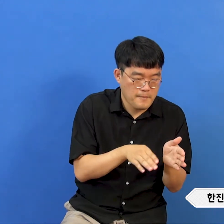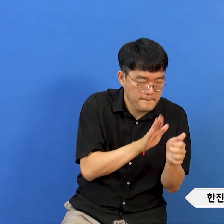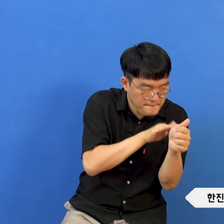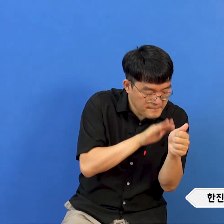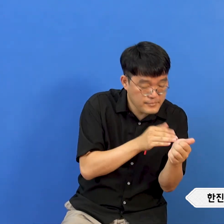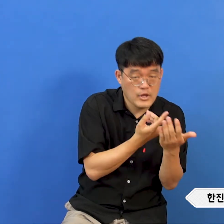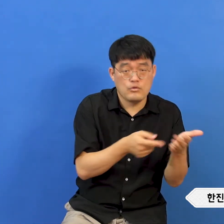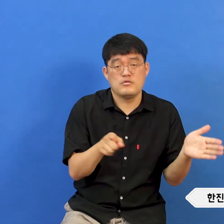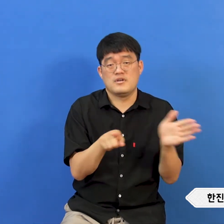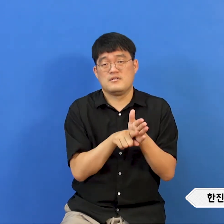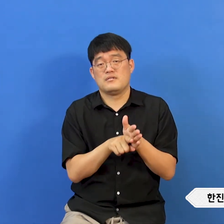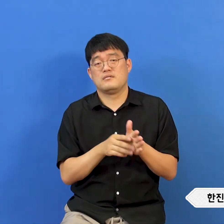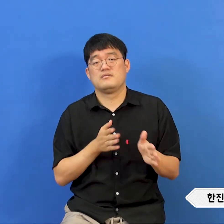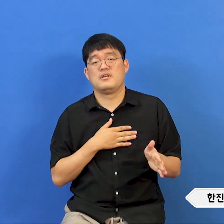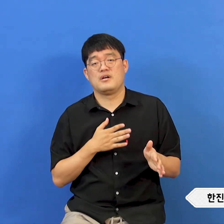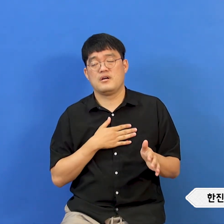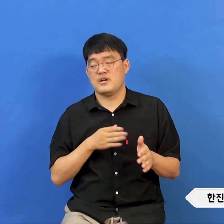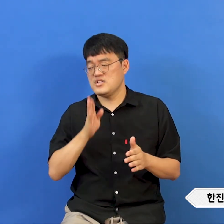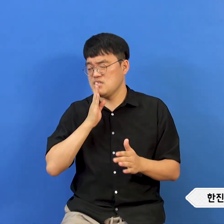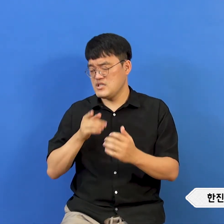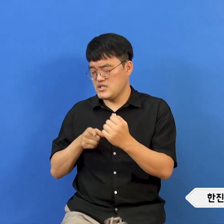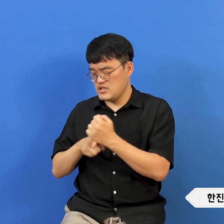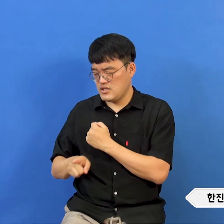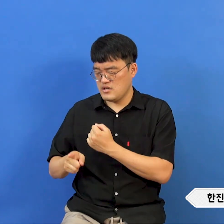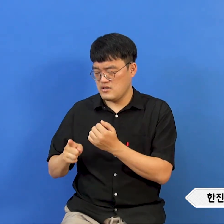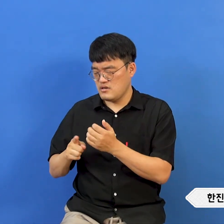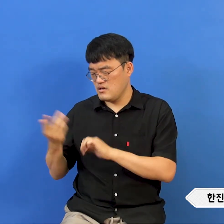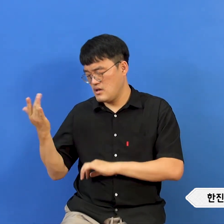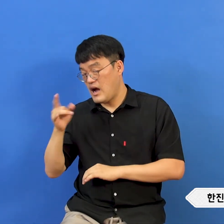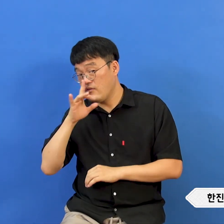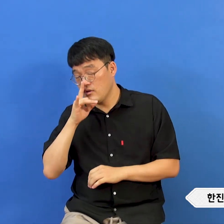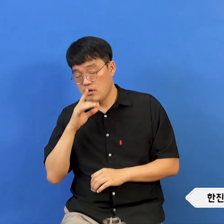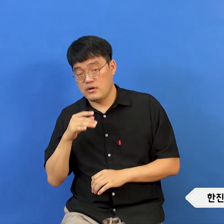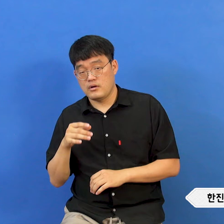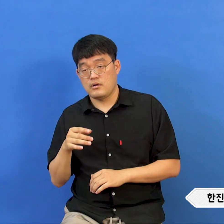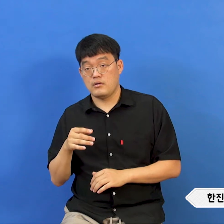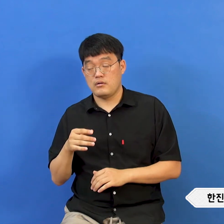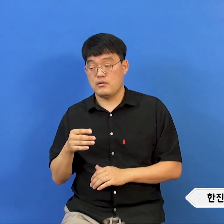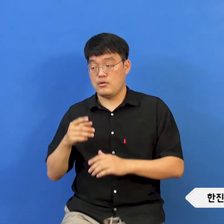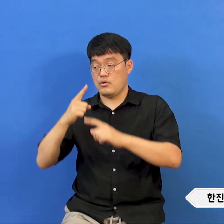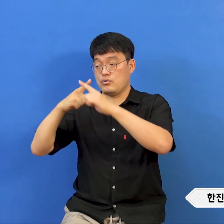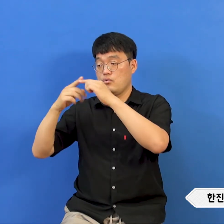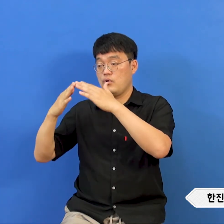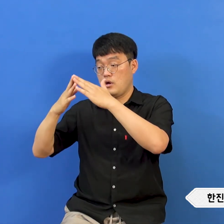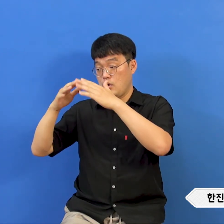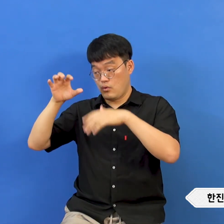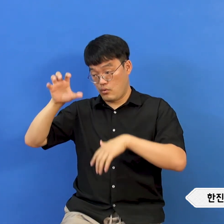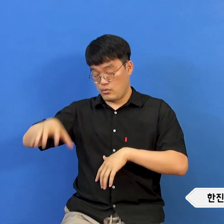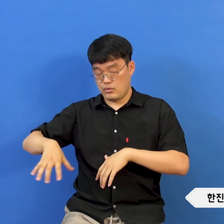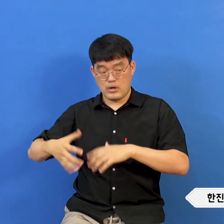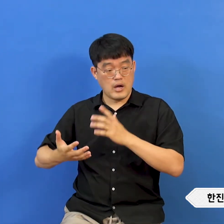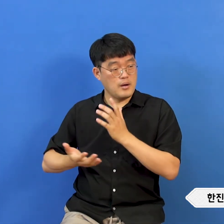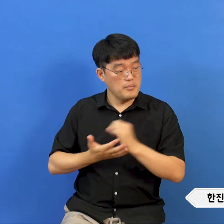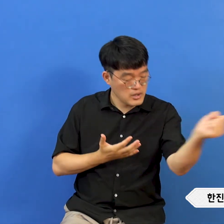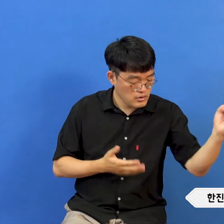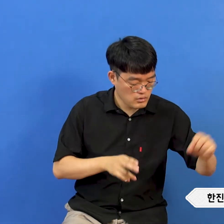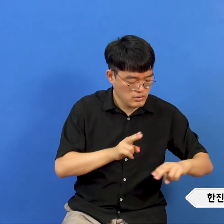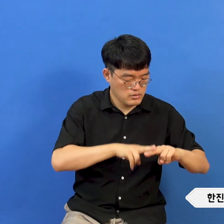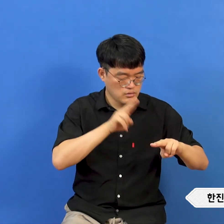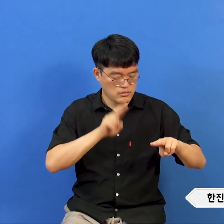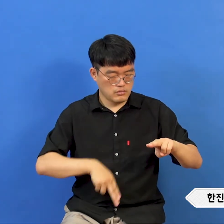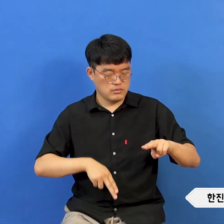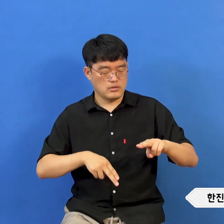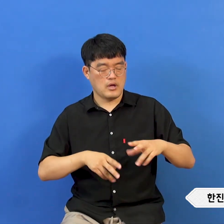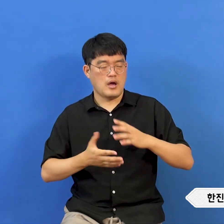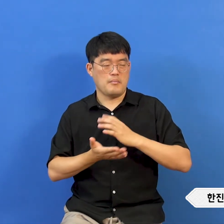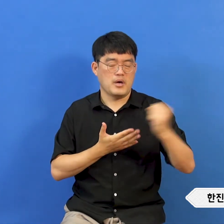쫓겨나는 길을 택했습니다. 번듯한 예배당도 교단에 뺏기고, 그리고 은퇴연금, 그 다음 의료보험